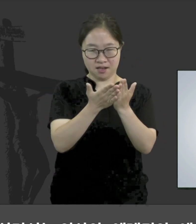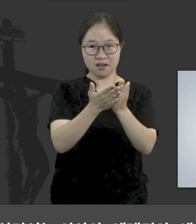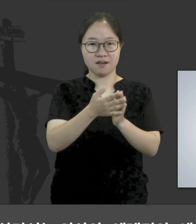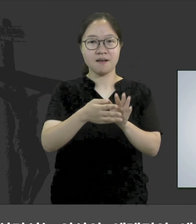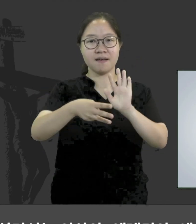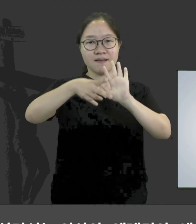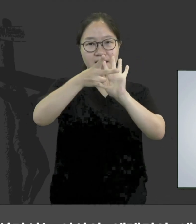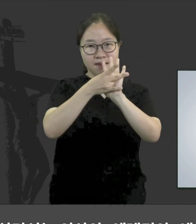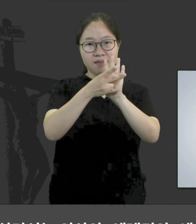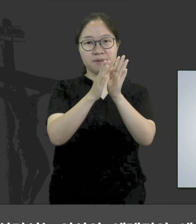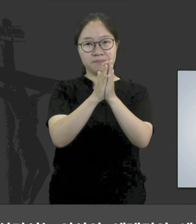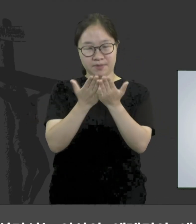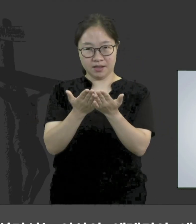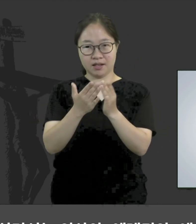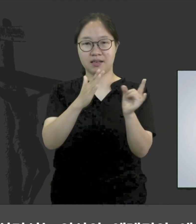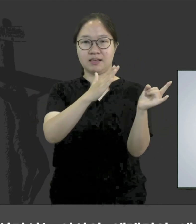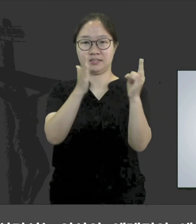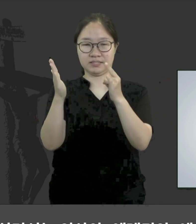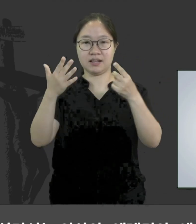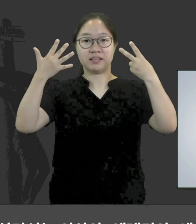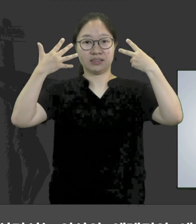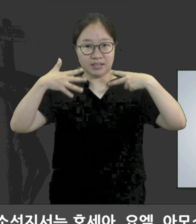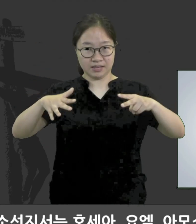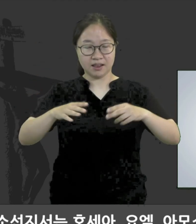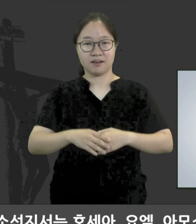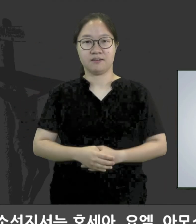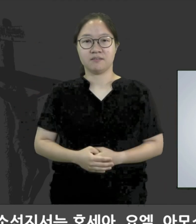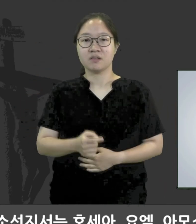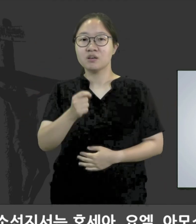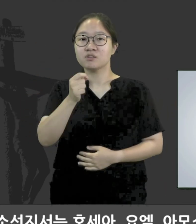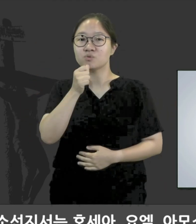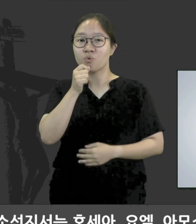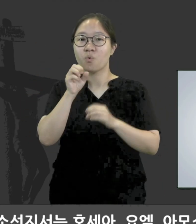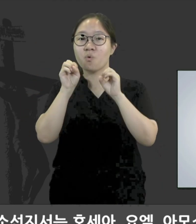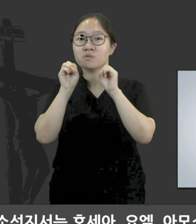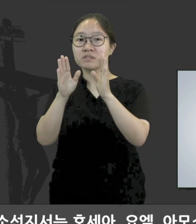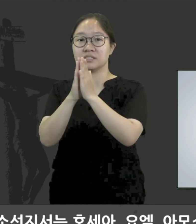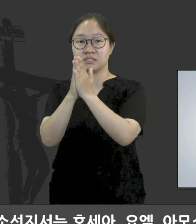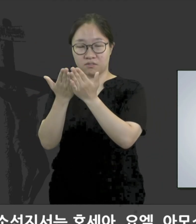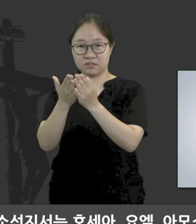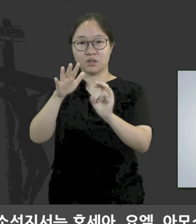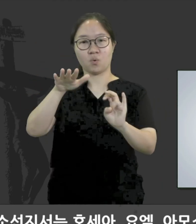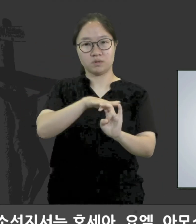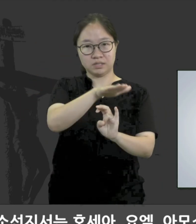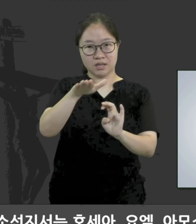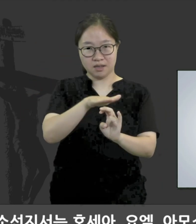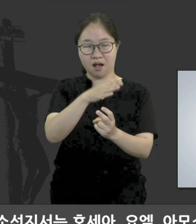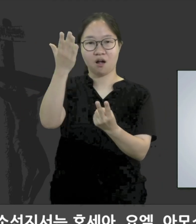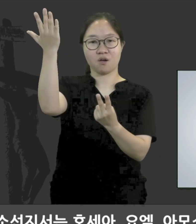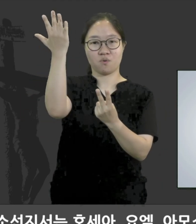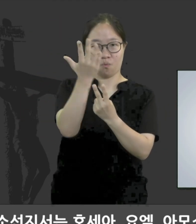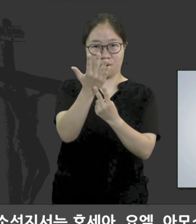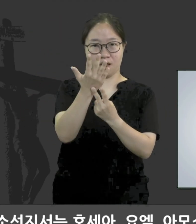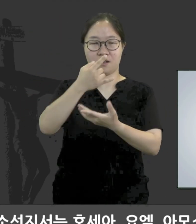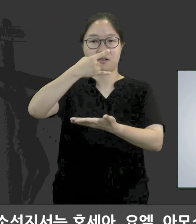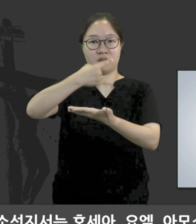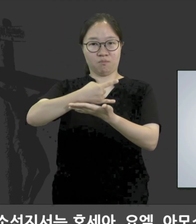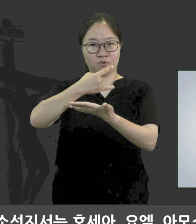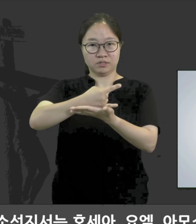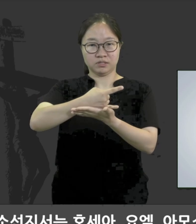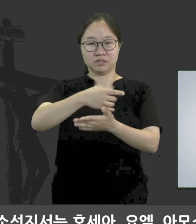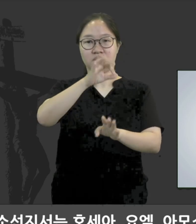예레미야, 에스겔, 다니엘을 가리키고 소선지서는 호세아, 요엘, 아모스,